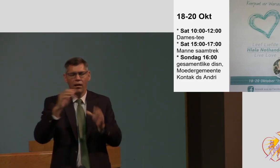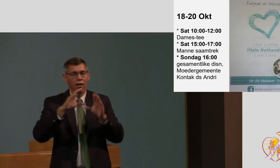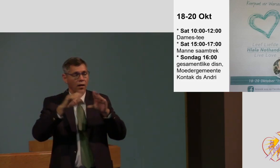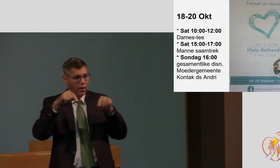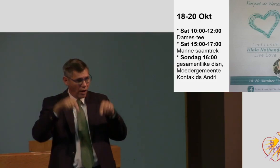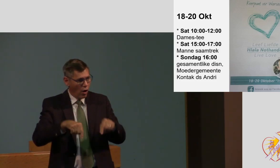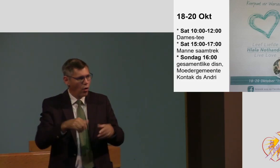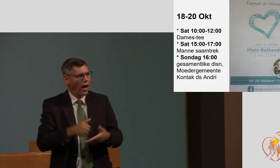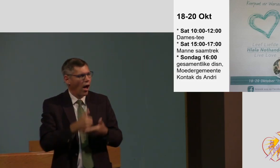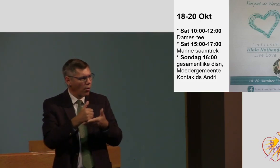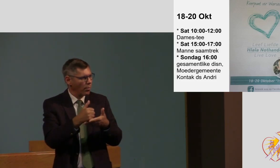Nou help